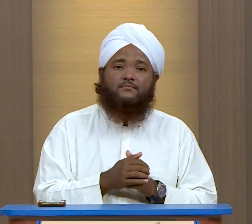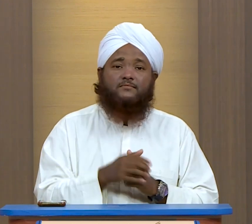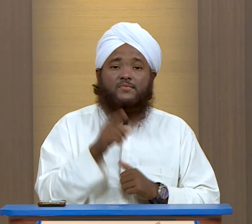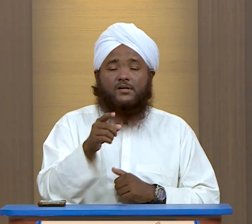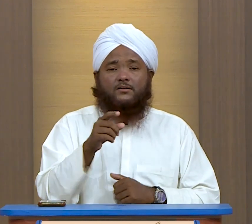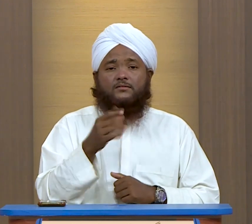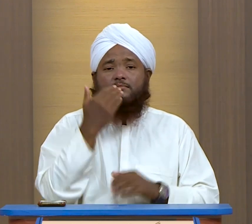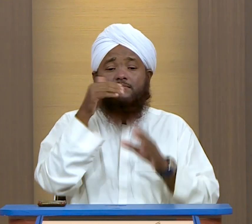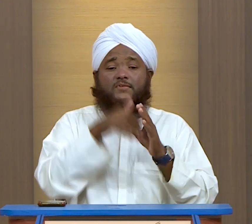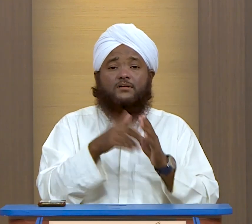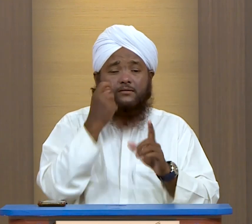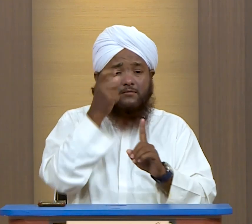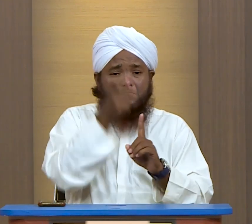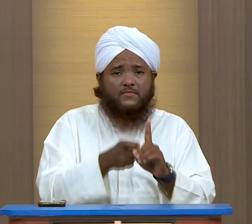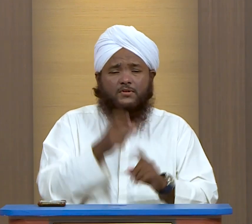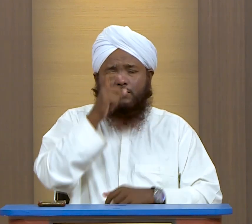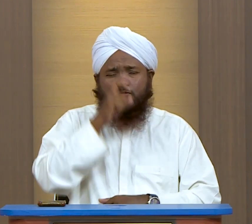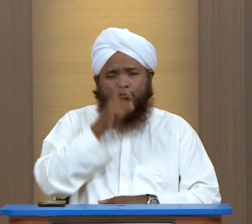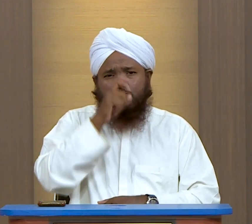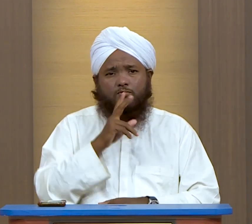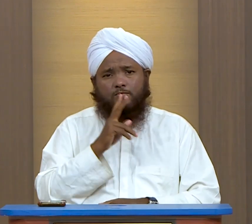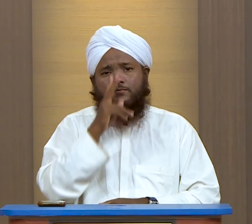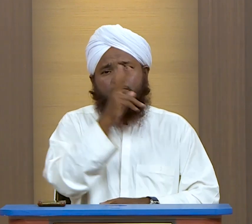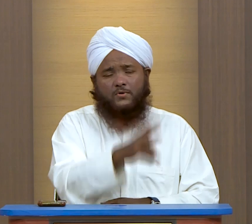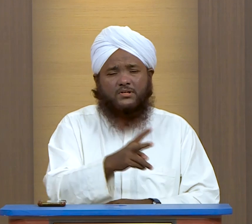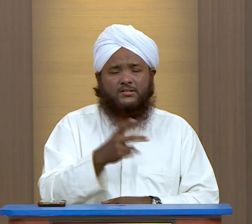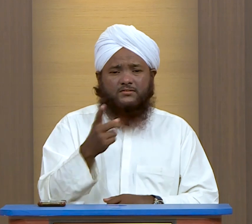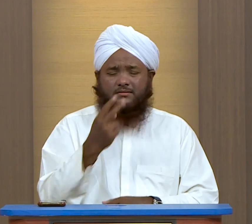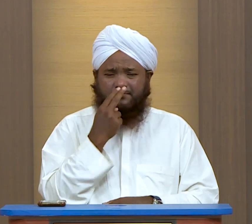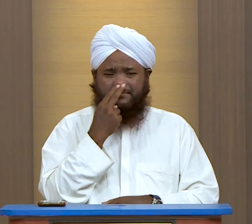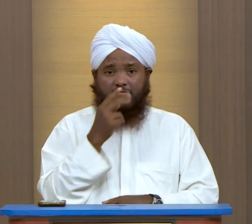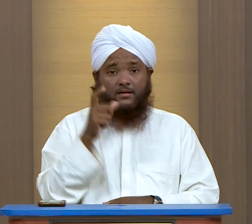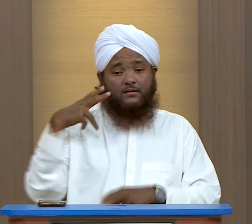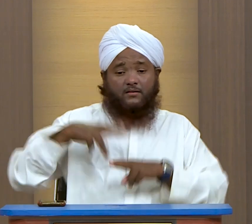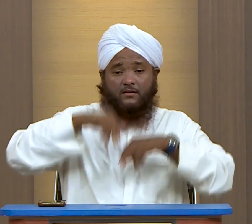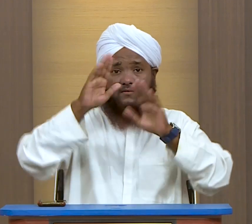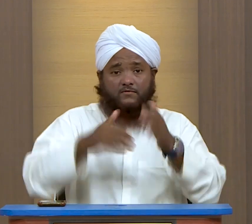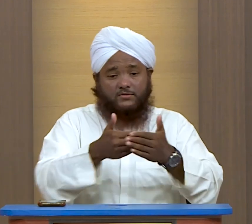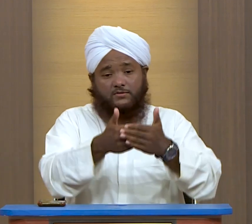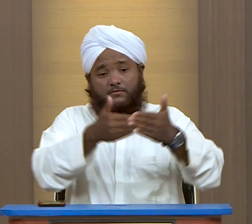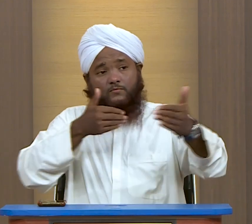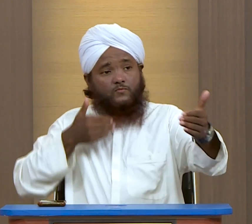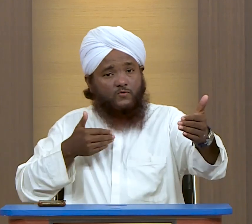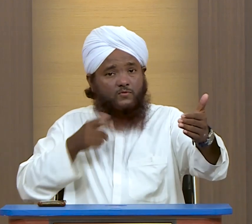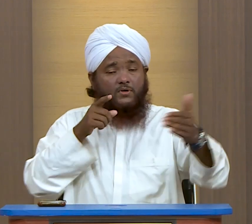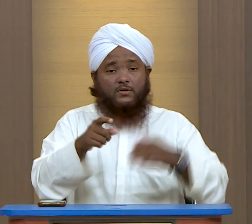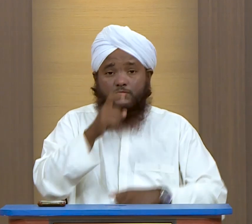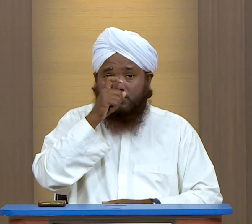چنانچہ جب بندہ جھوٹ بولتا ہے تو اس کی بدبو سے فرشتہ 1 میل دور ہٹ جاتا ہے۔ جھوٹ بولنا بہت